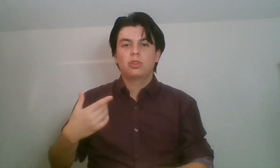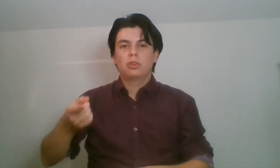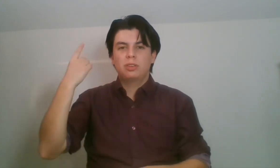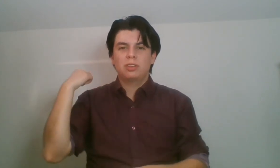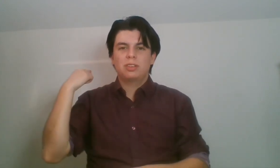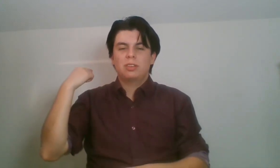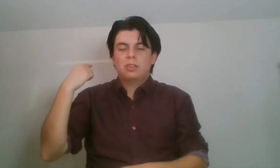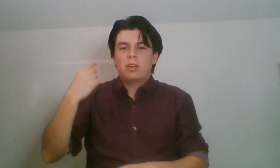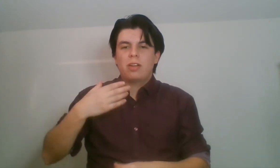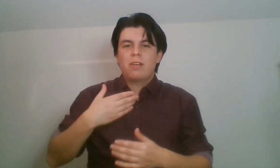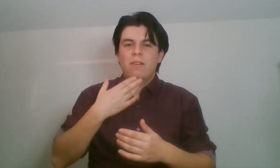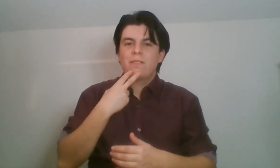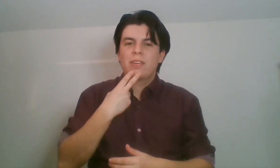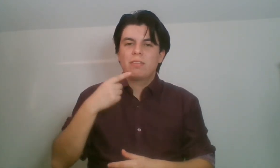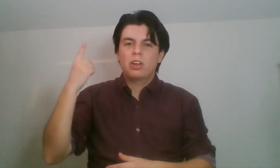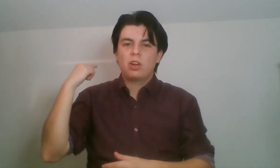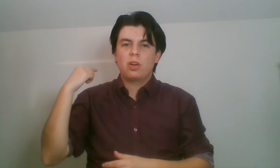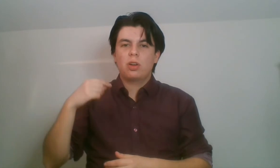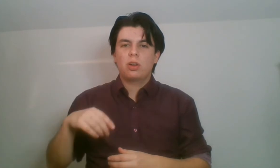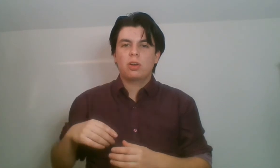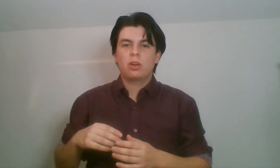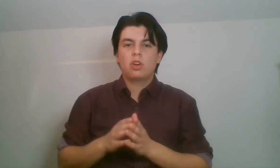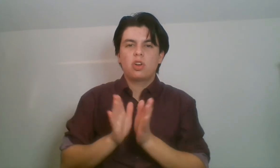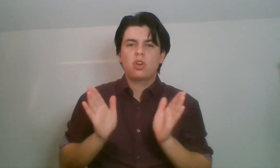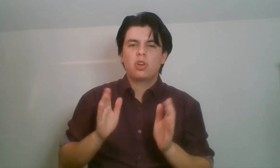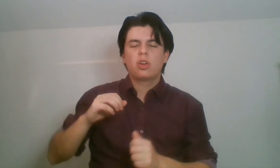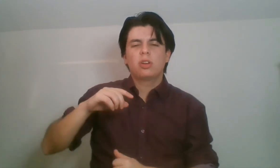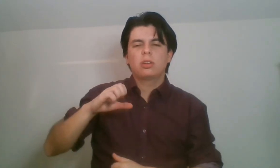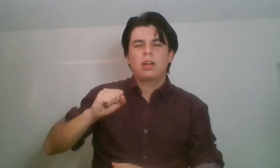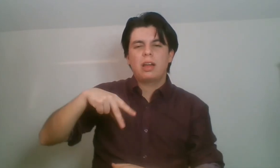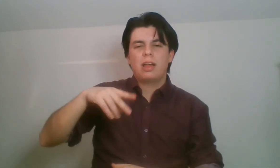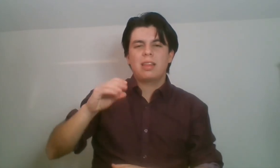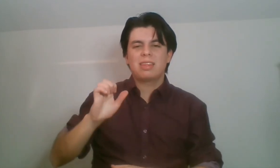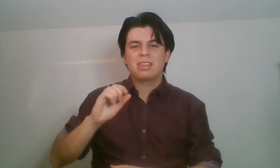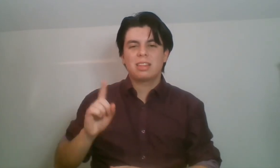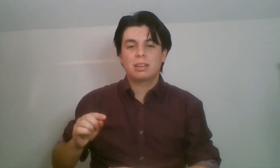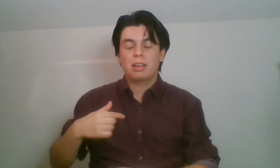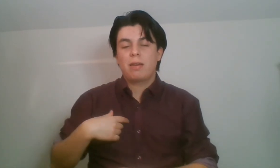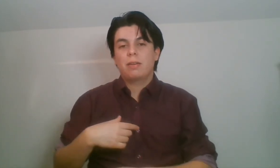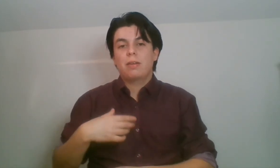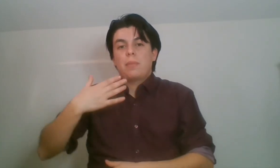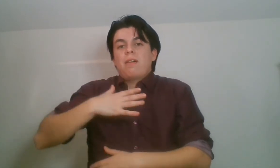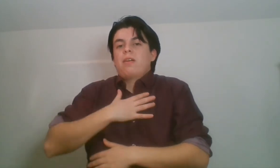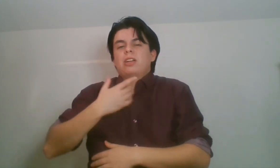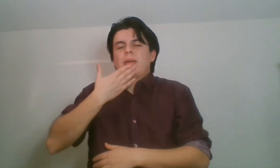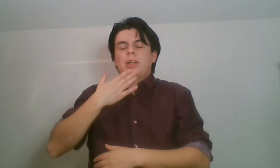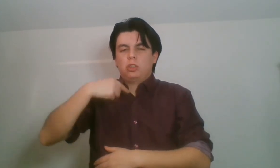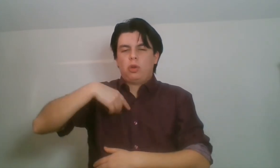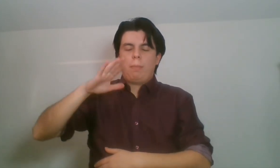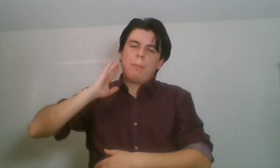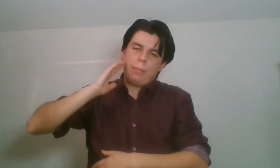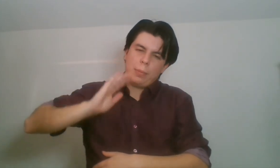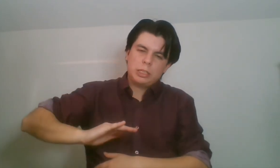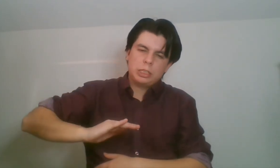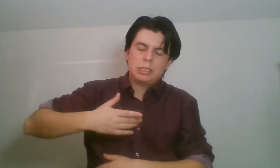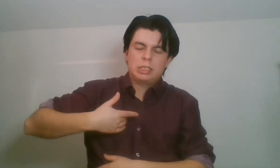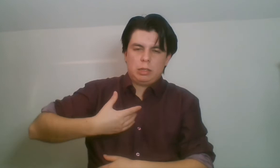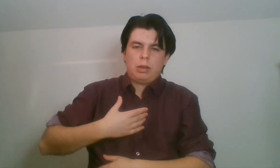bastante triste en ese momento, y qué rico de tener este lugar. Yo no soy de Santiago, soy de los Andes y soy más